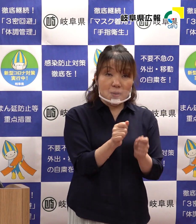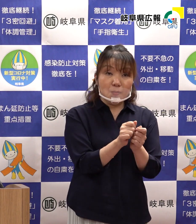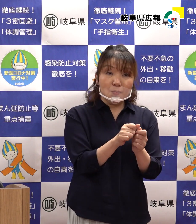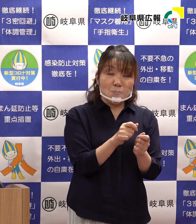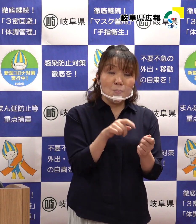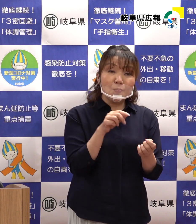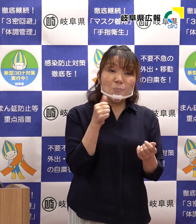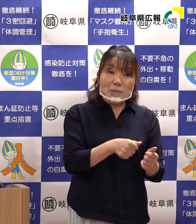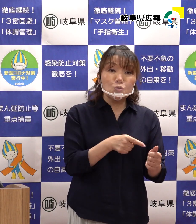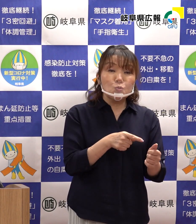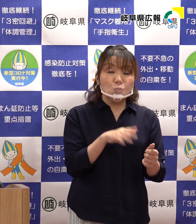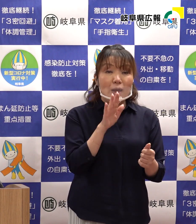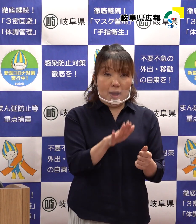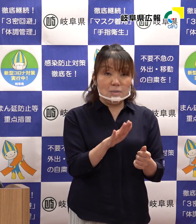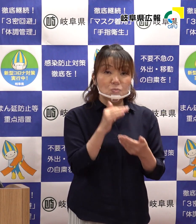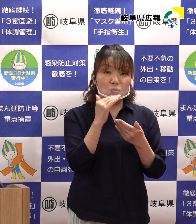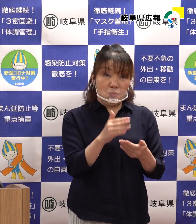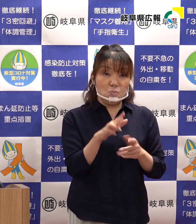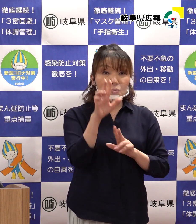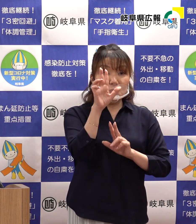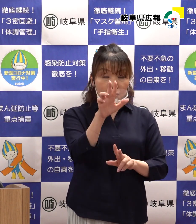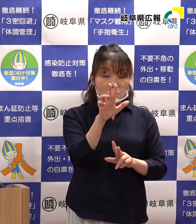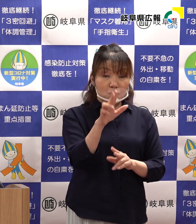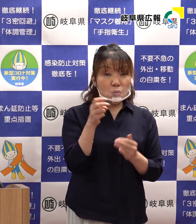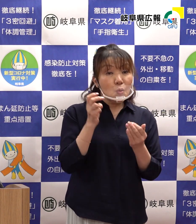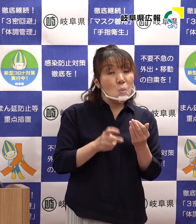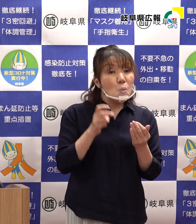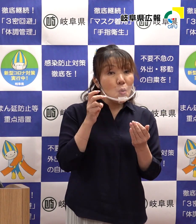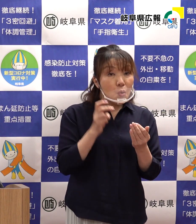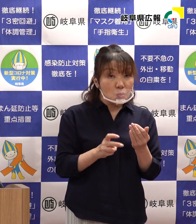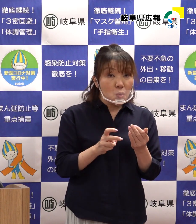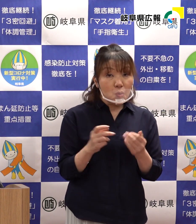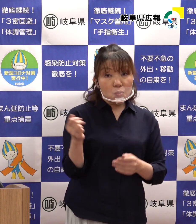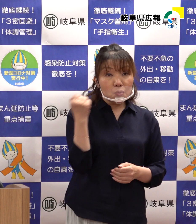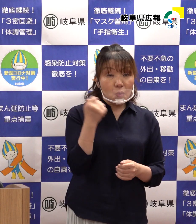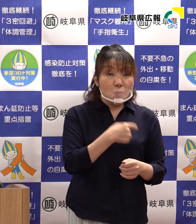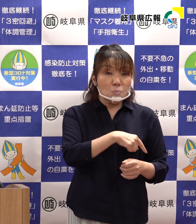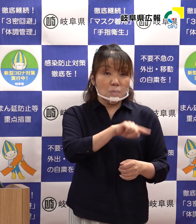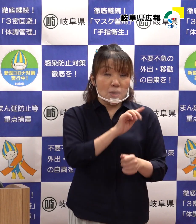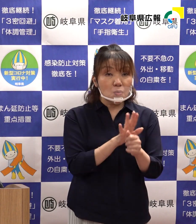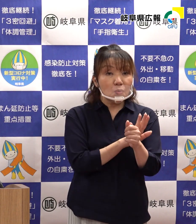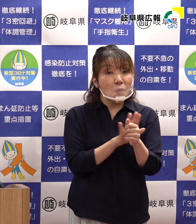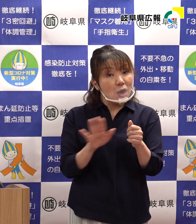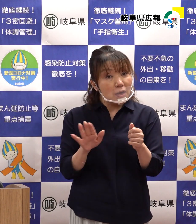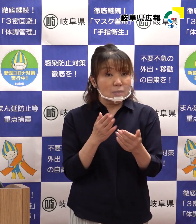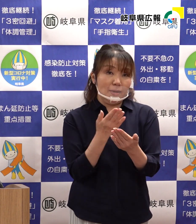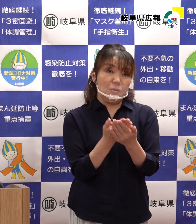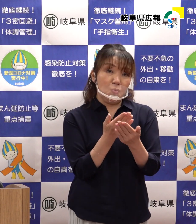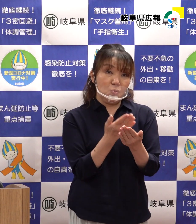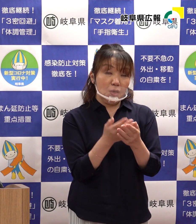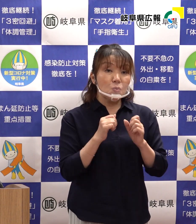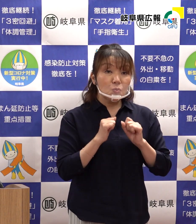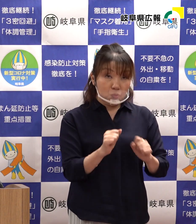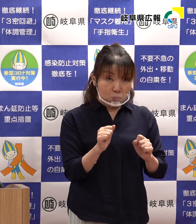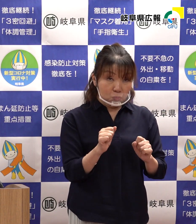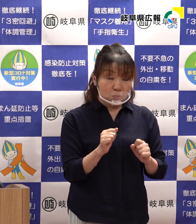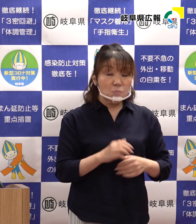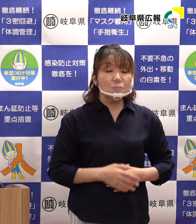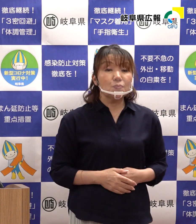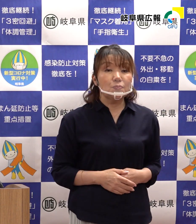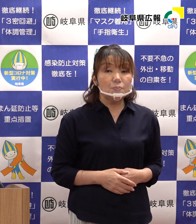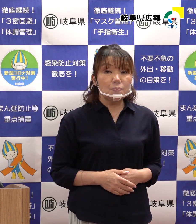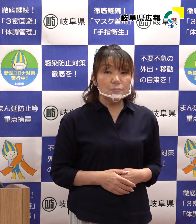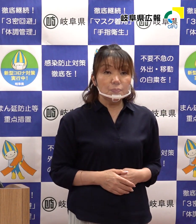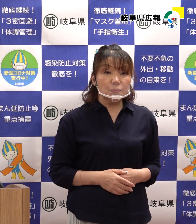という規定でございますので、そういった法の強制力を背景に、要請をしてまいりたいというふうに思っているところでござい